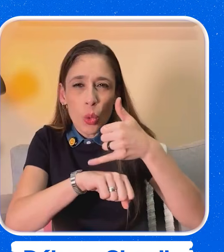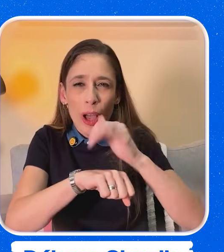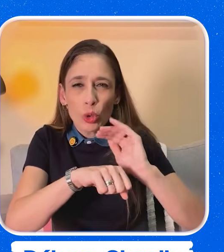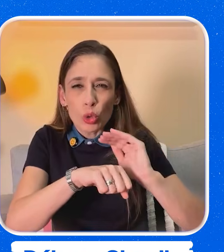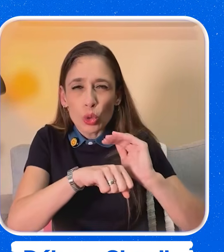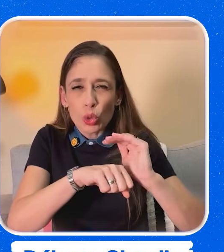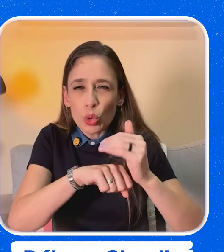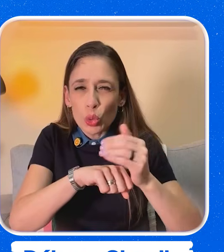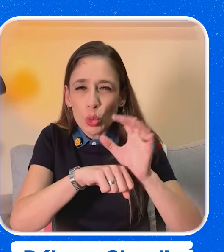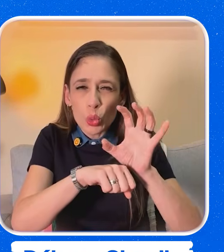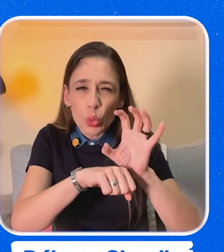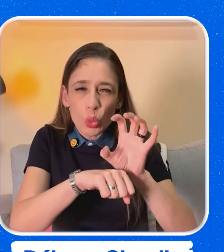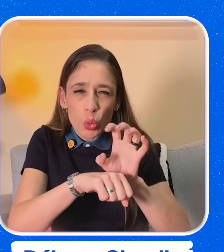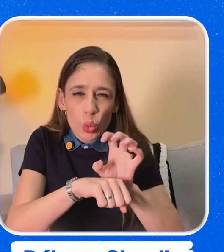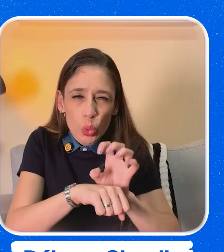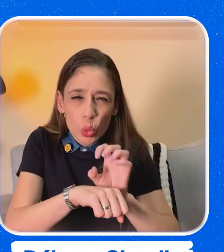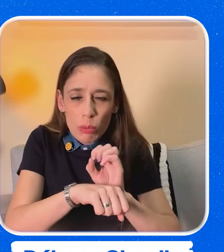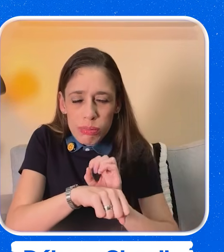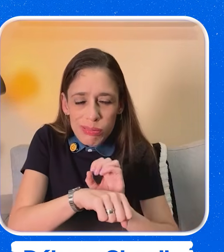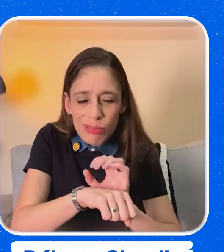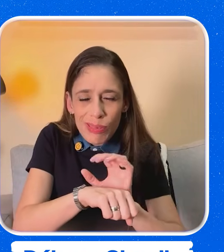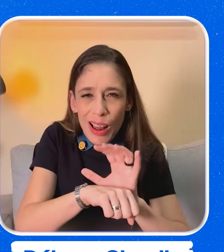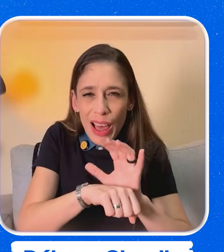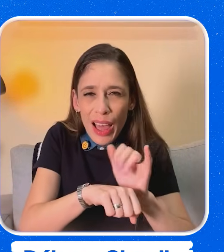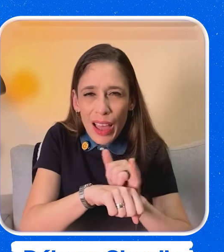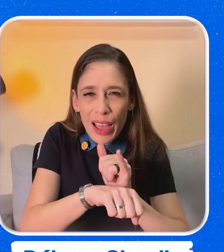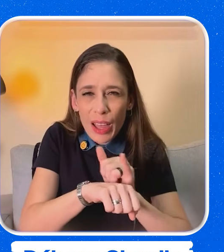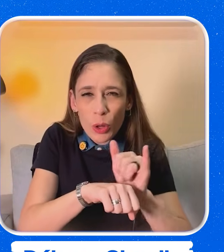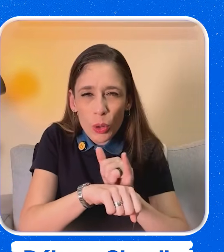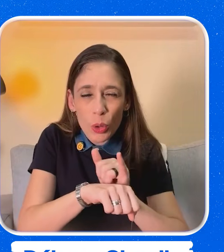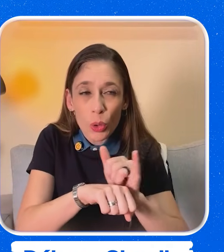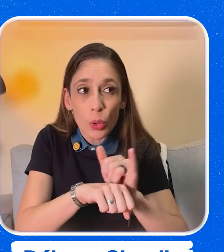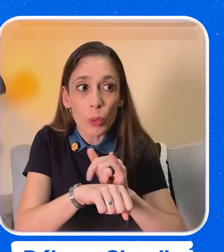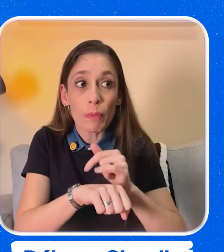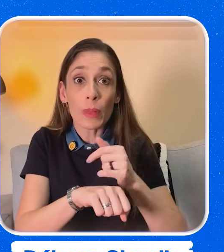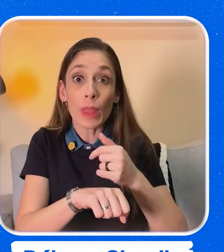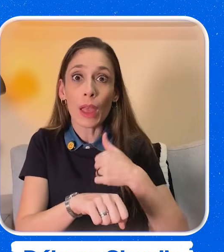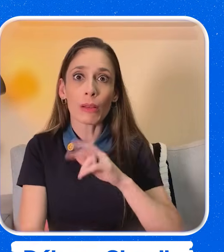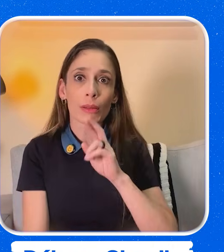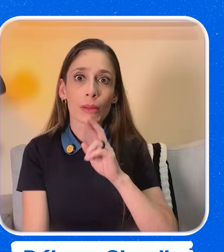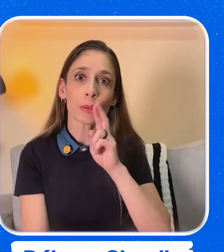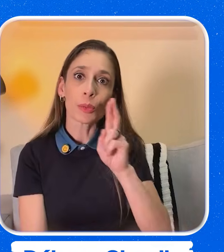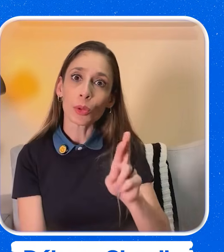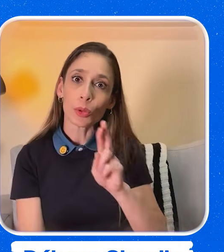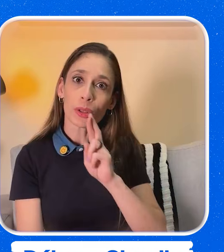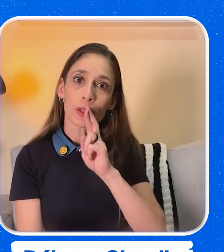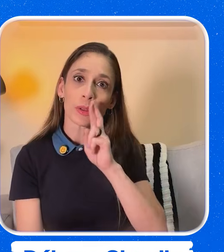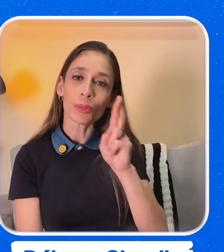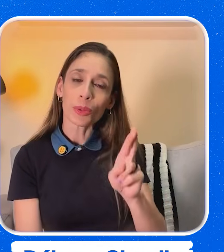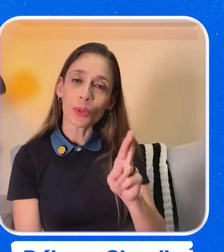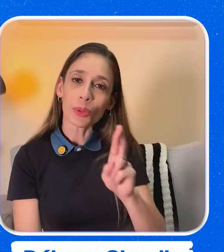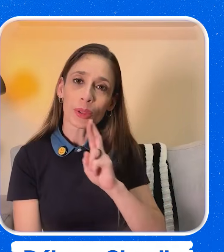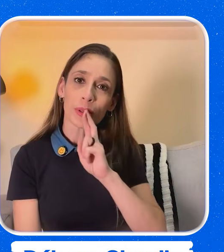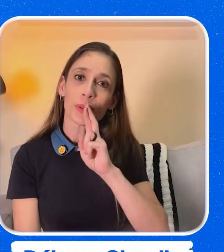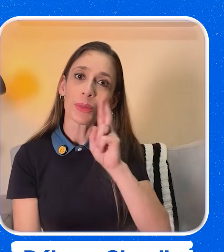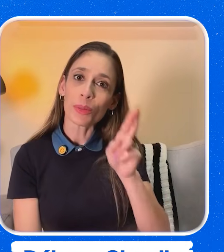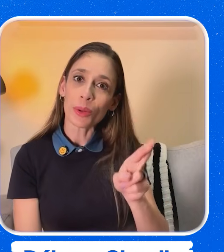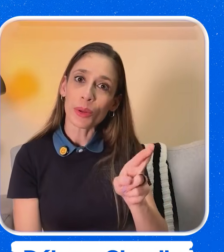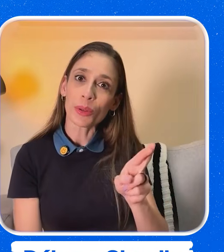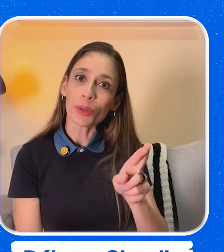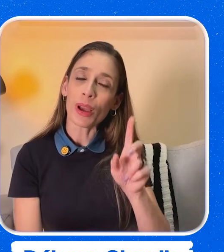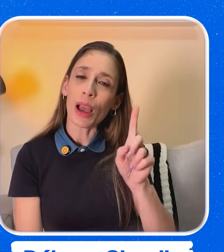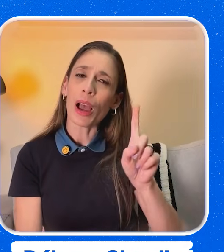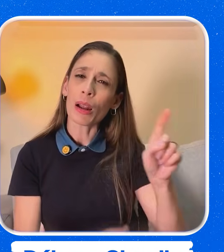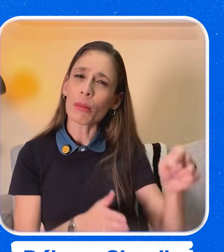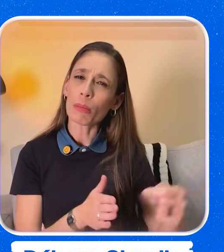sobre técnicas, e aí eu fico respondendo para ele, né? Até que ele perguntou se eu não